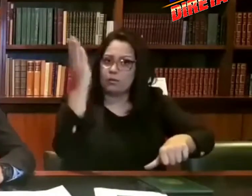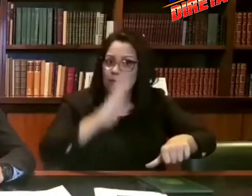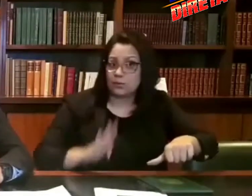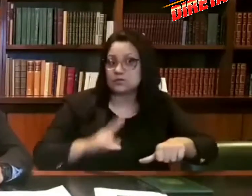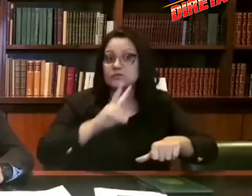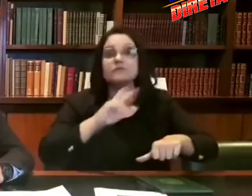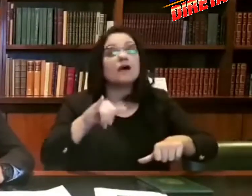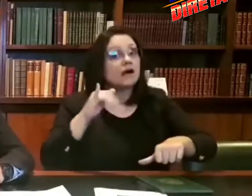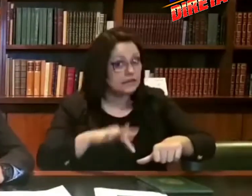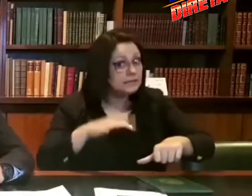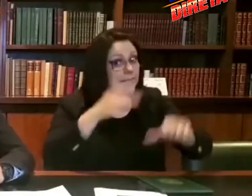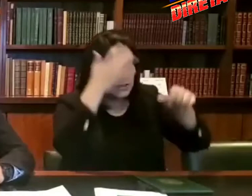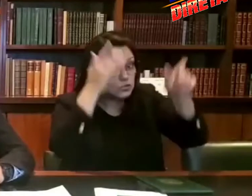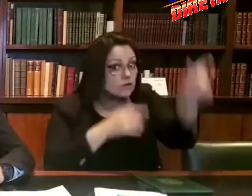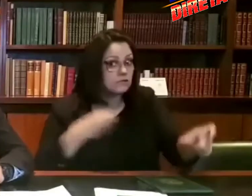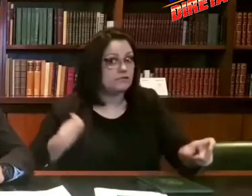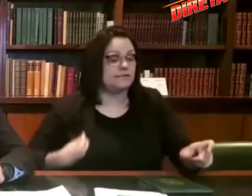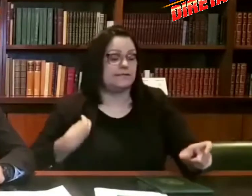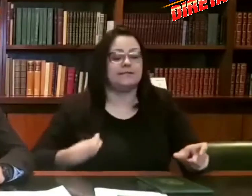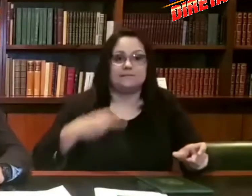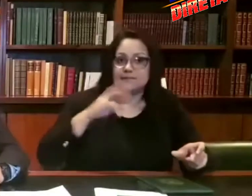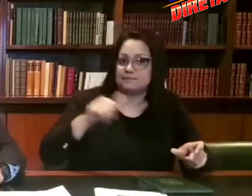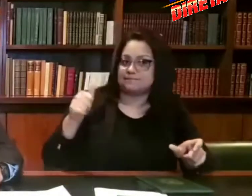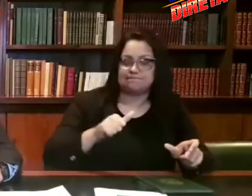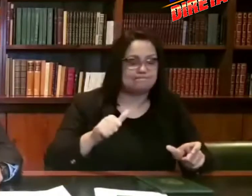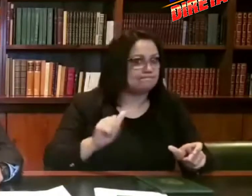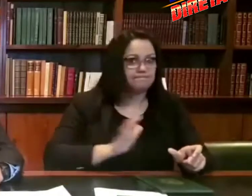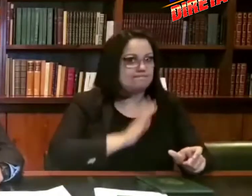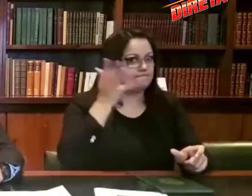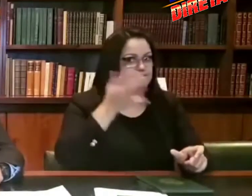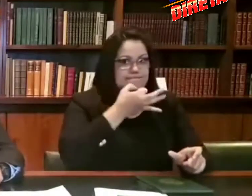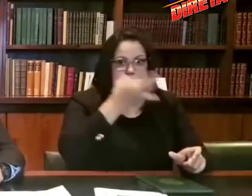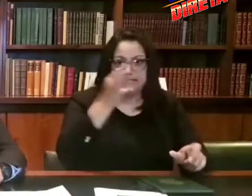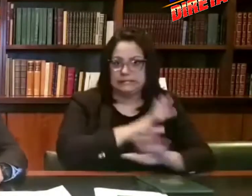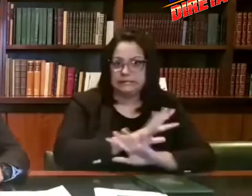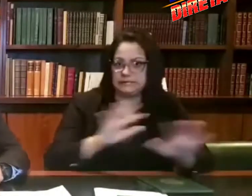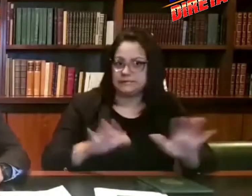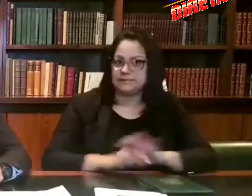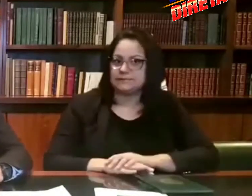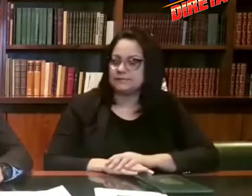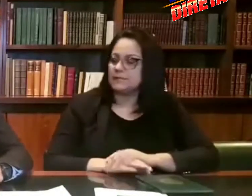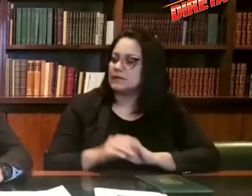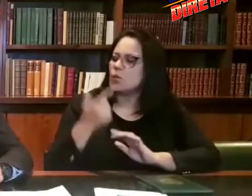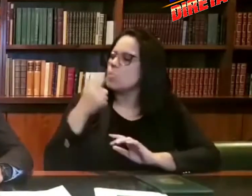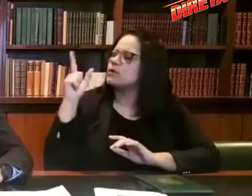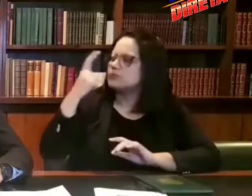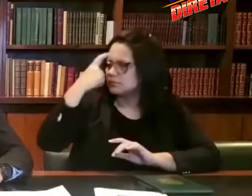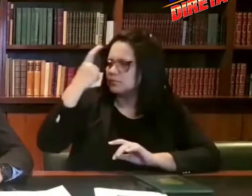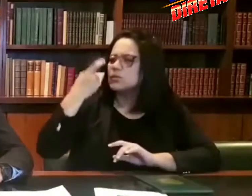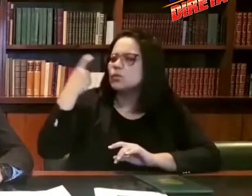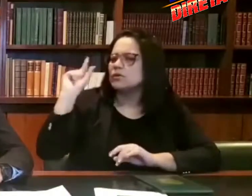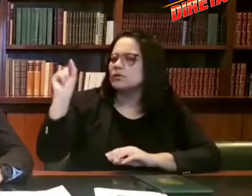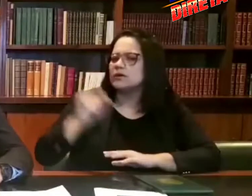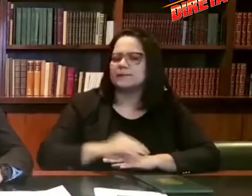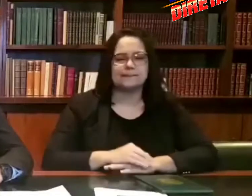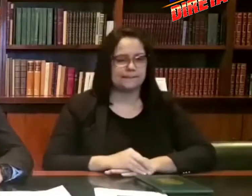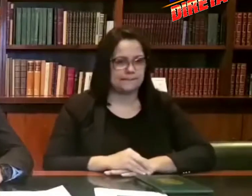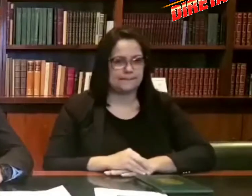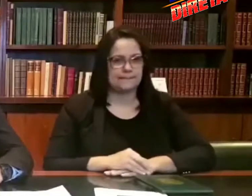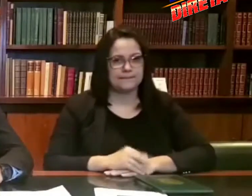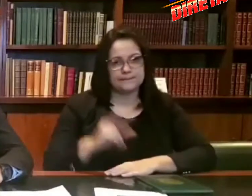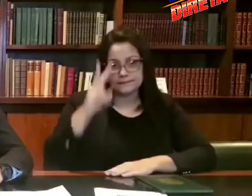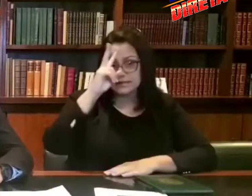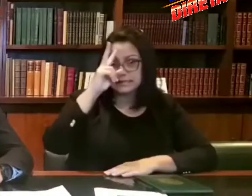preço a ser pago com vidas será enorme. E qual, em cima disso, qual a outra preocupação? Foi aprovado, nós, a partir